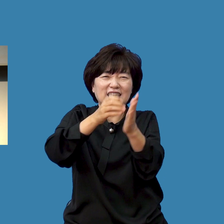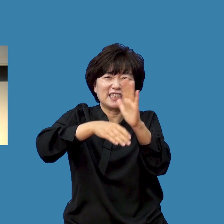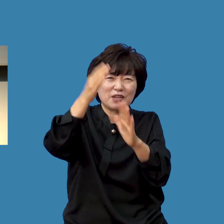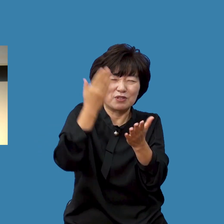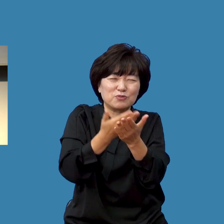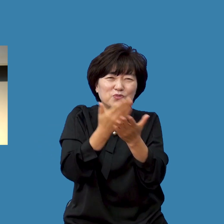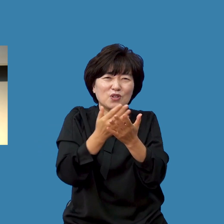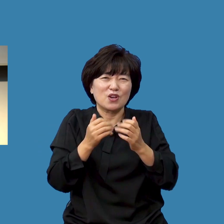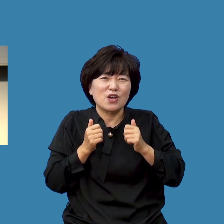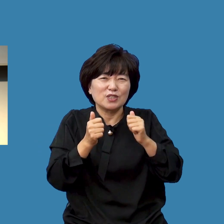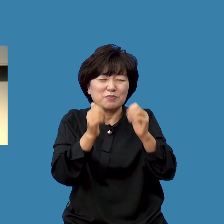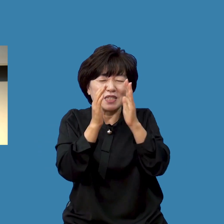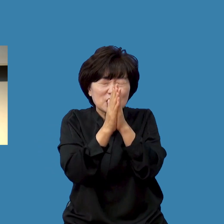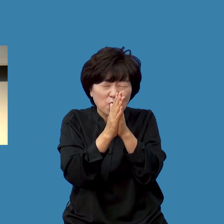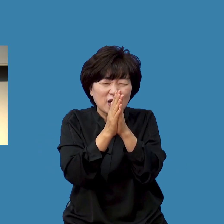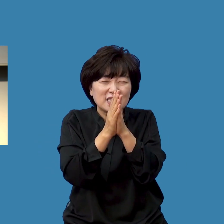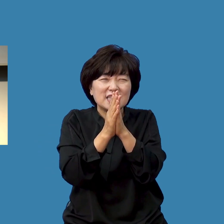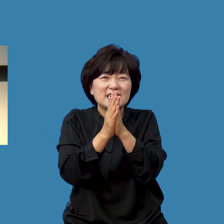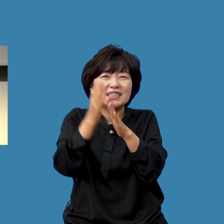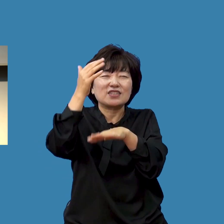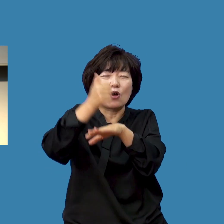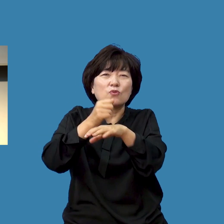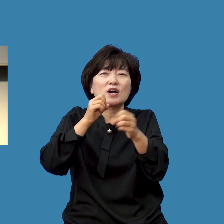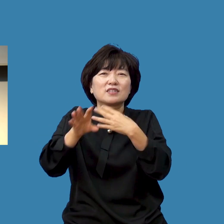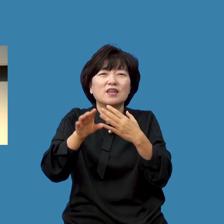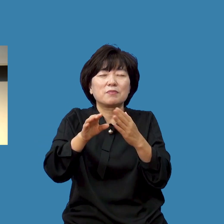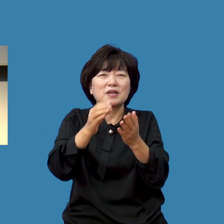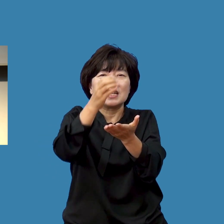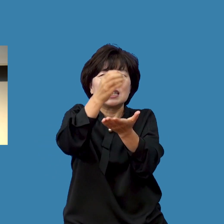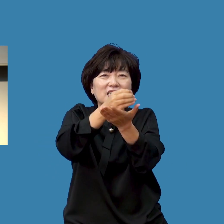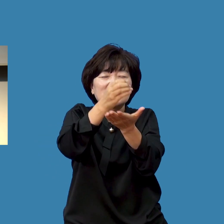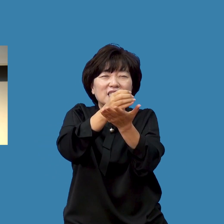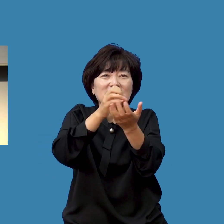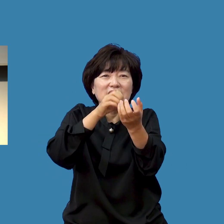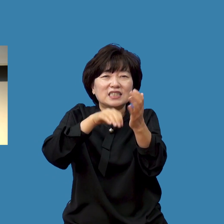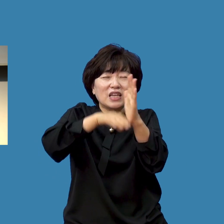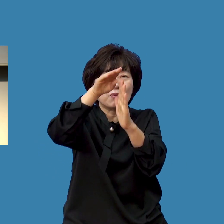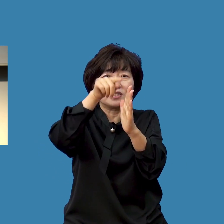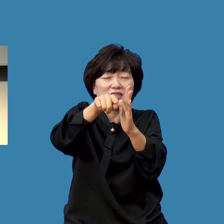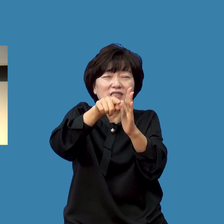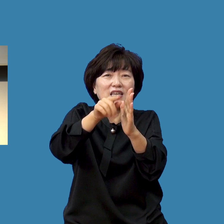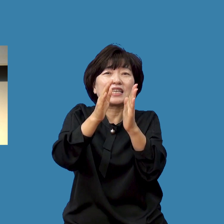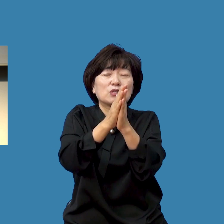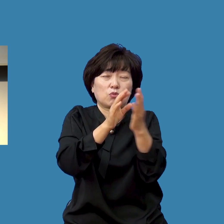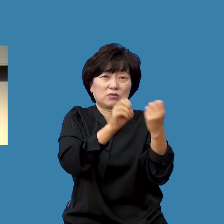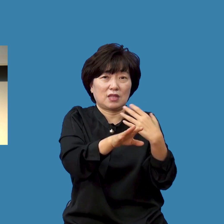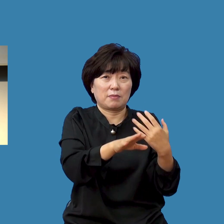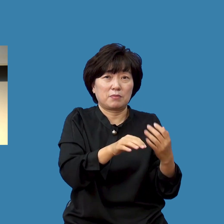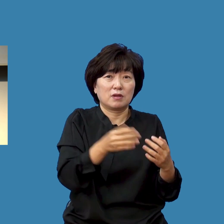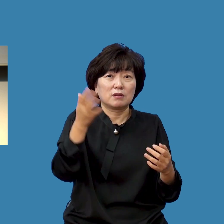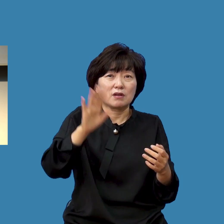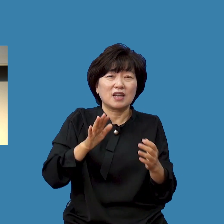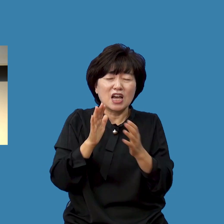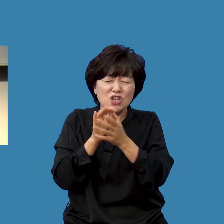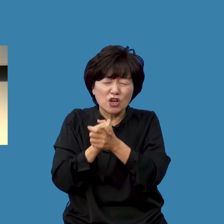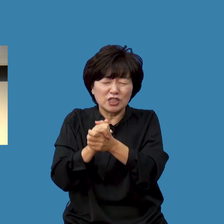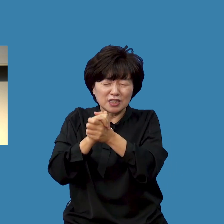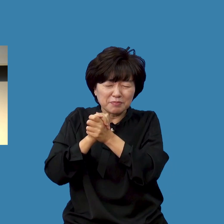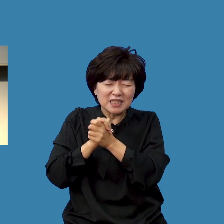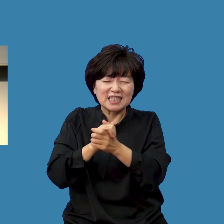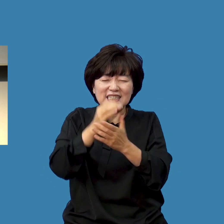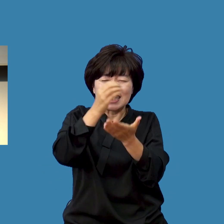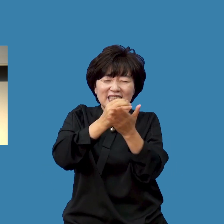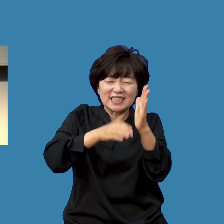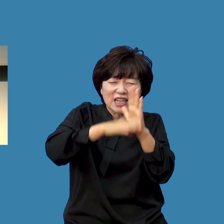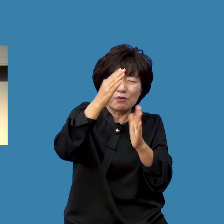잔을 채워주십시오. 이 잔을 채워주십시오. 열심히 기도를 했어. 그러면 그 기도 응답은 뭐예요? 이 잔이 채워지는 게 기도 응답인 거지. 그런데